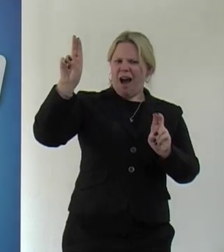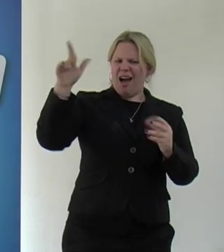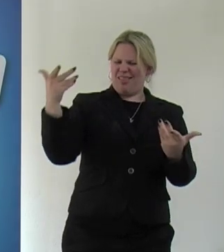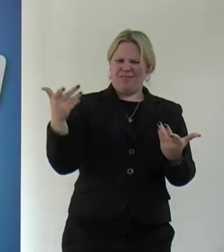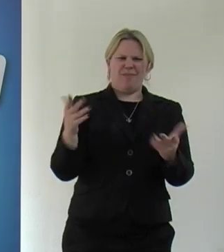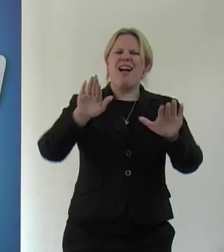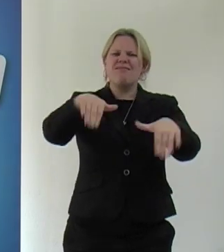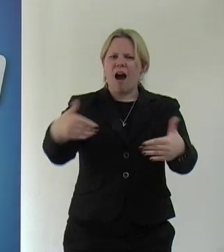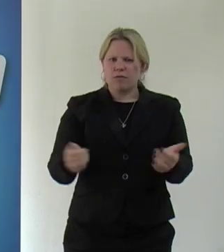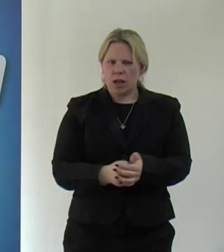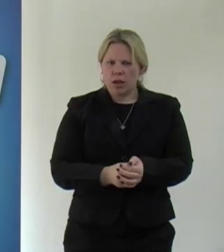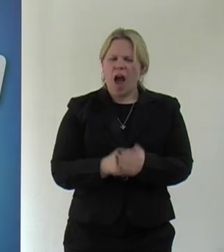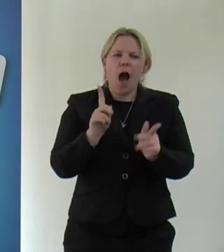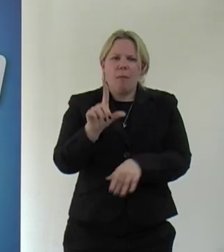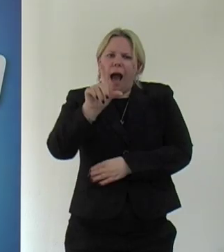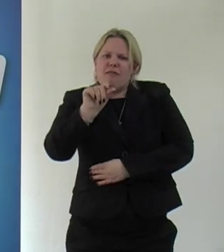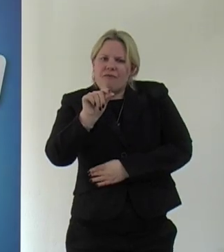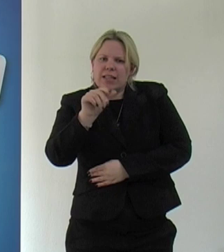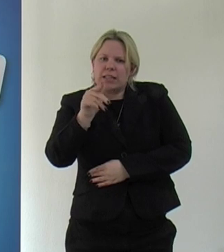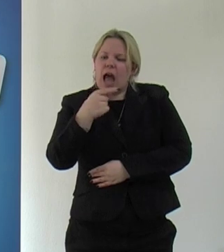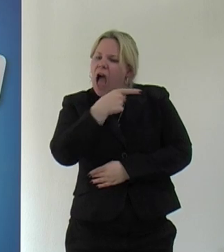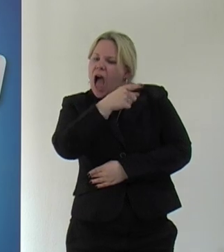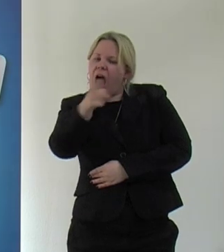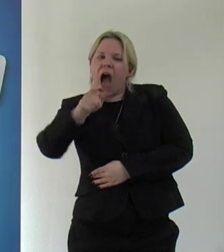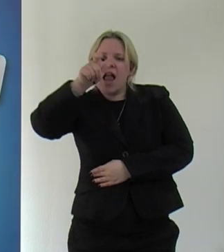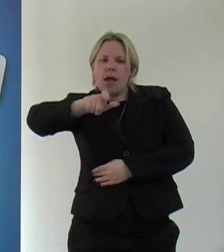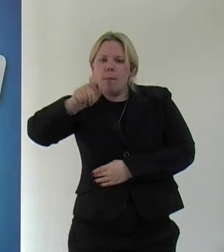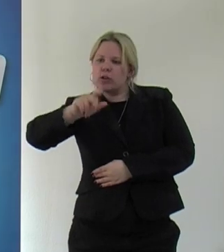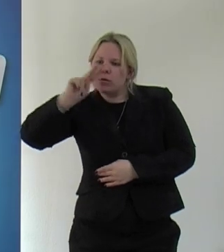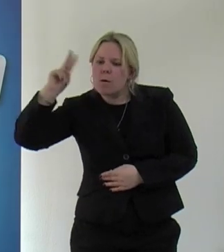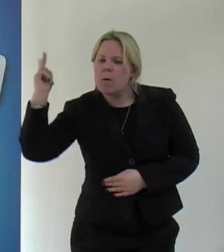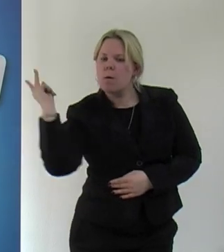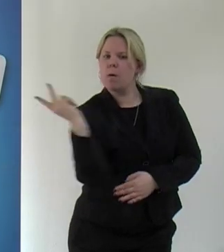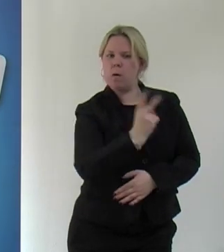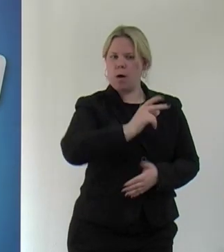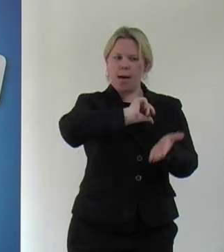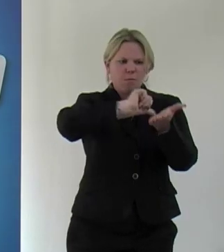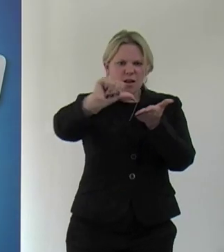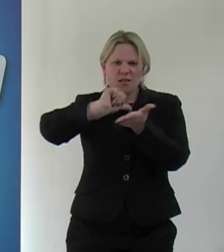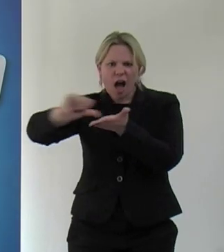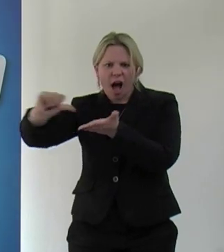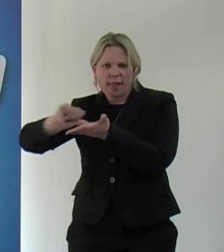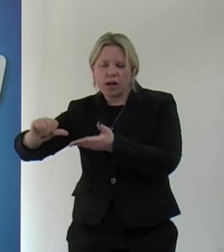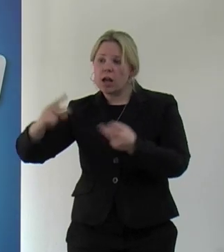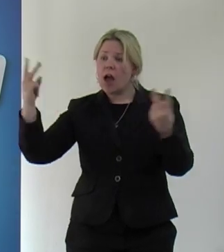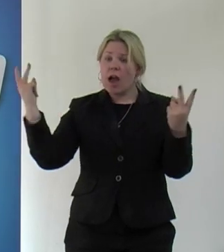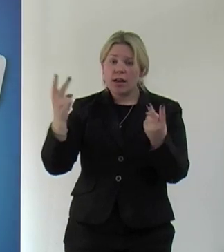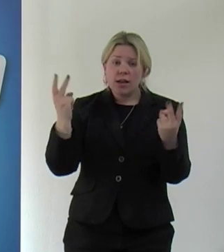Kopfpauschale heißt, alle Menschen zahlen gleich viel Geld. Egal ob sie viel oder wenig Geld verdienen.